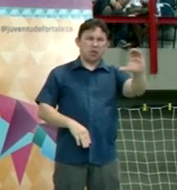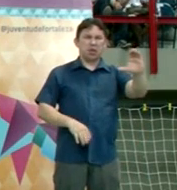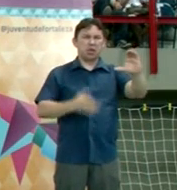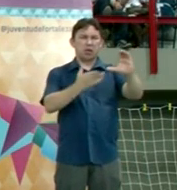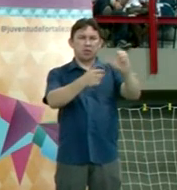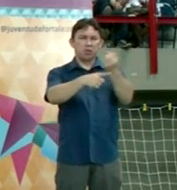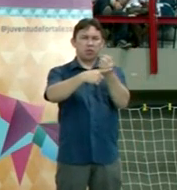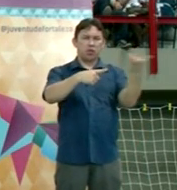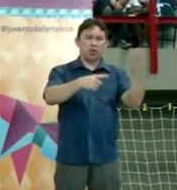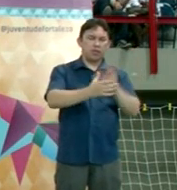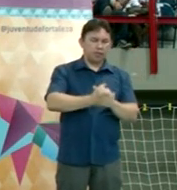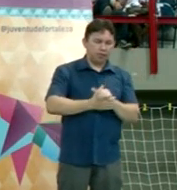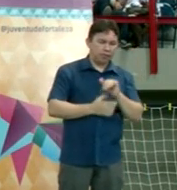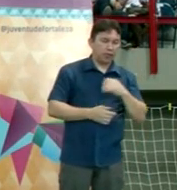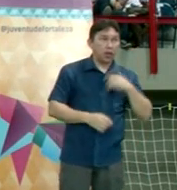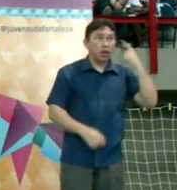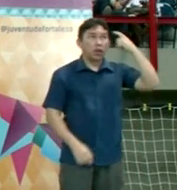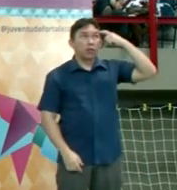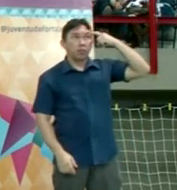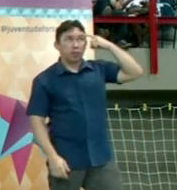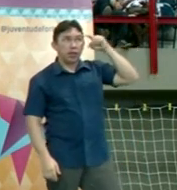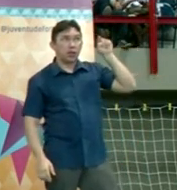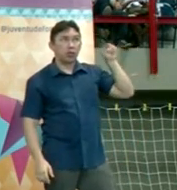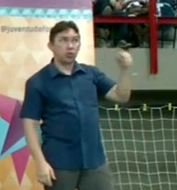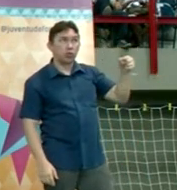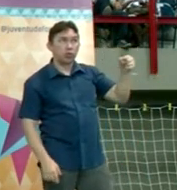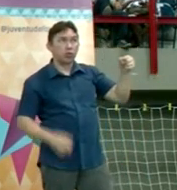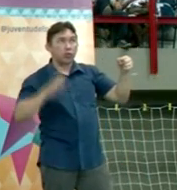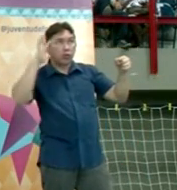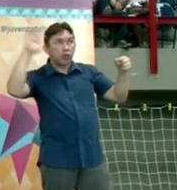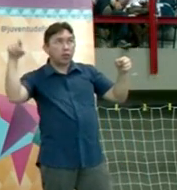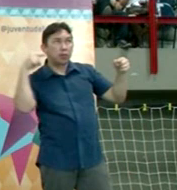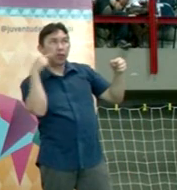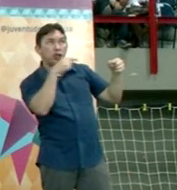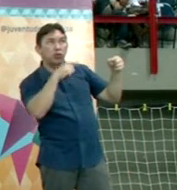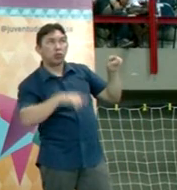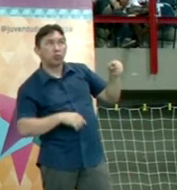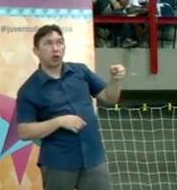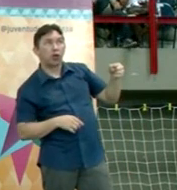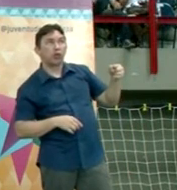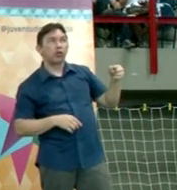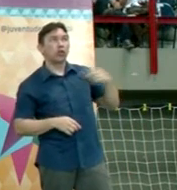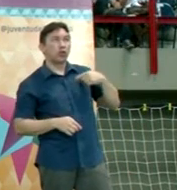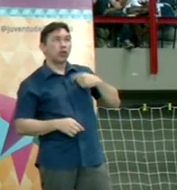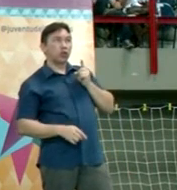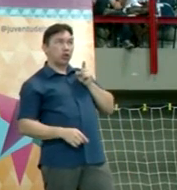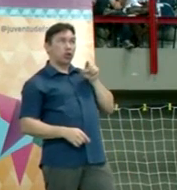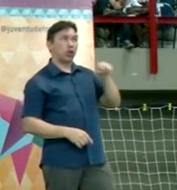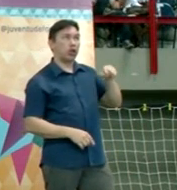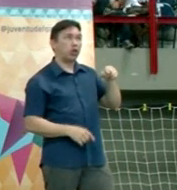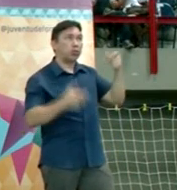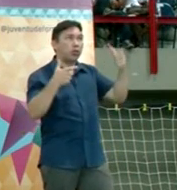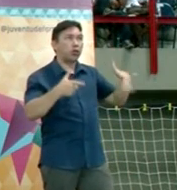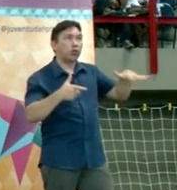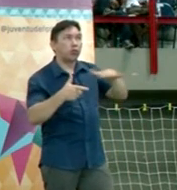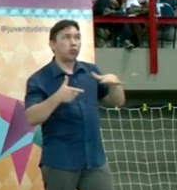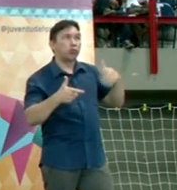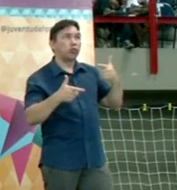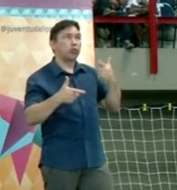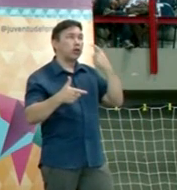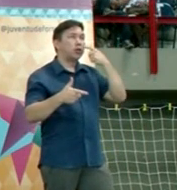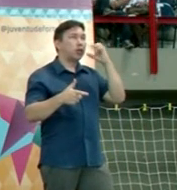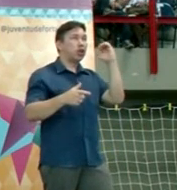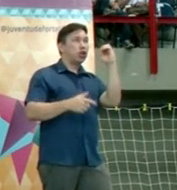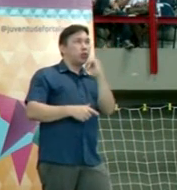questão de física não começava? Pense num pontinho, imagine um pontinho, seja um ponto material, imagine